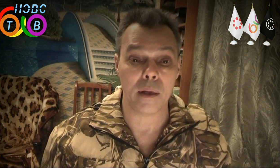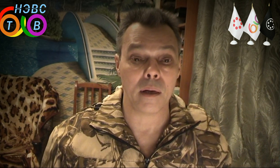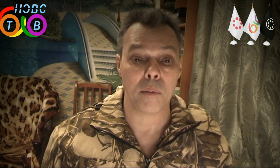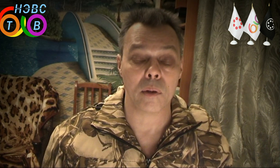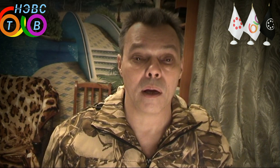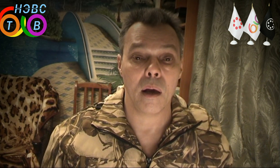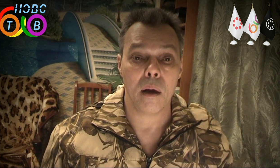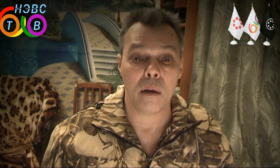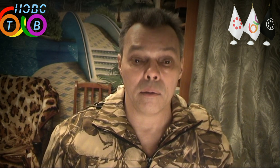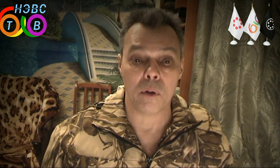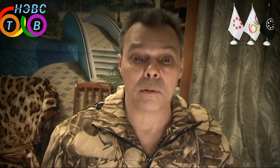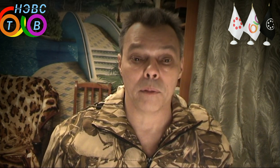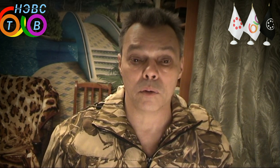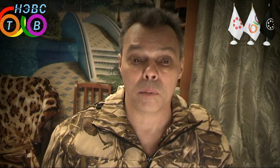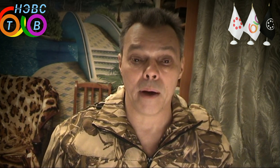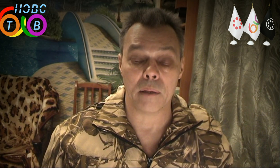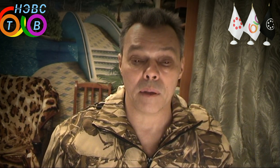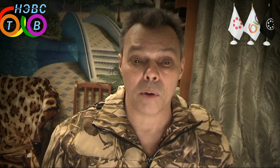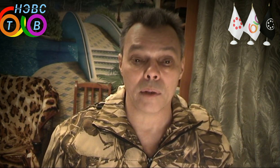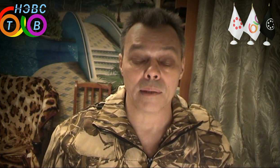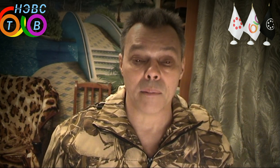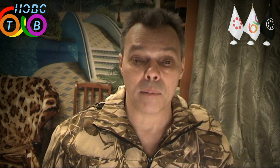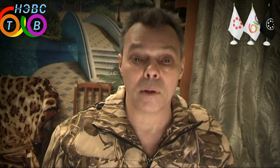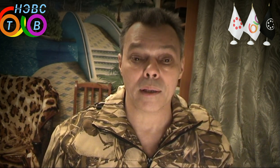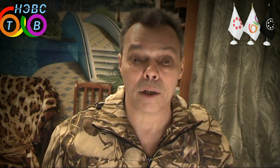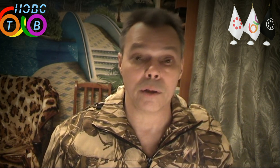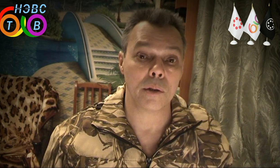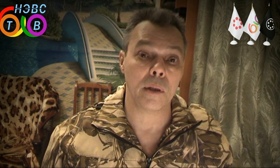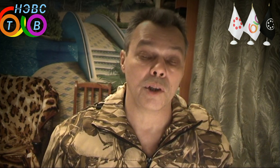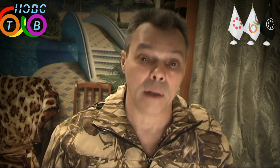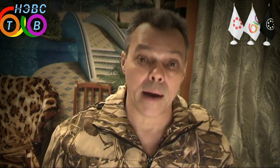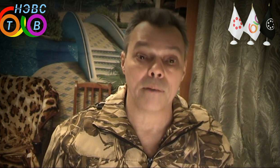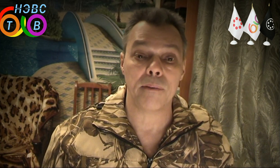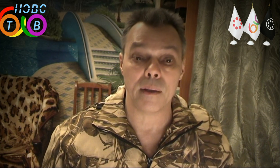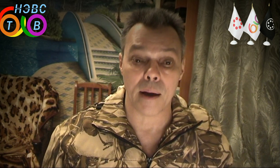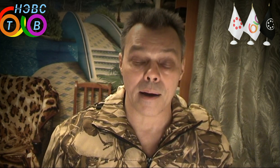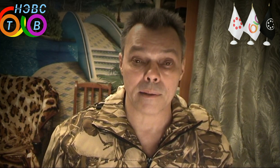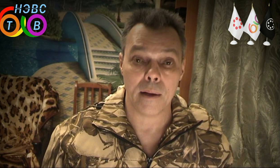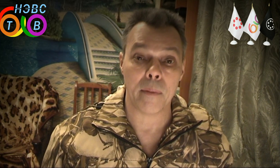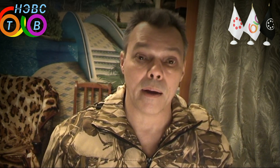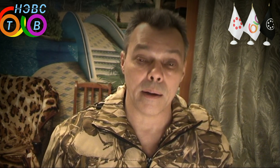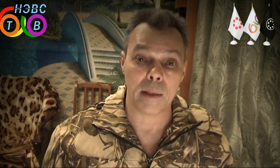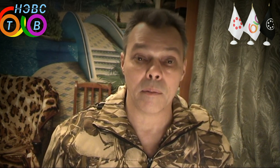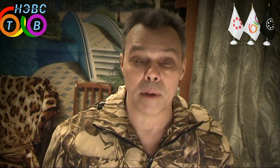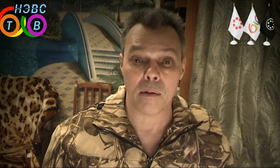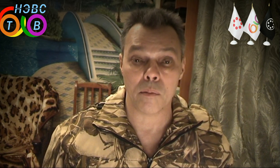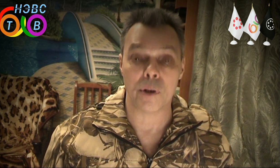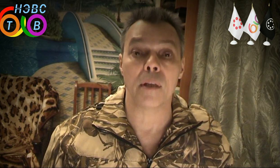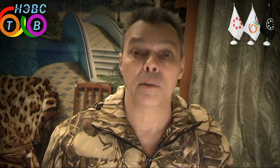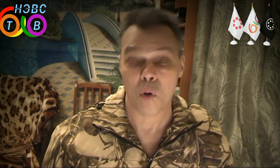или ребенка. И вот судьба этого ребенка, сам ребенок энергетически начинает влиять на этого первого мужчину, на своего